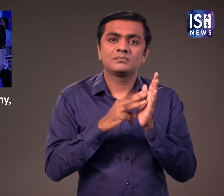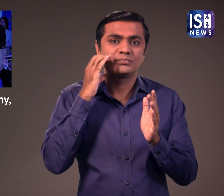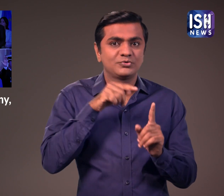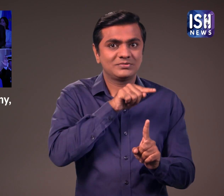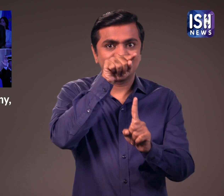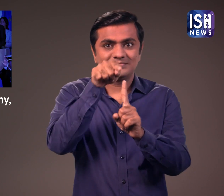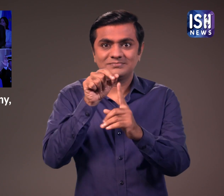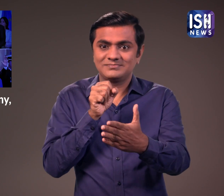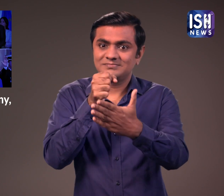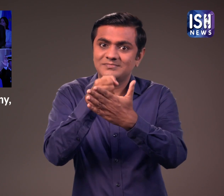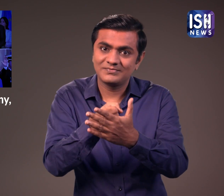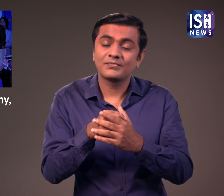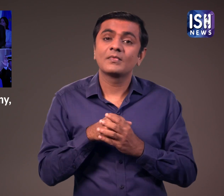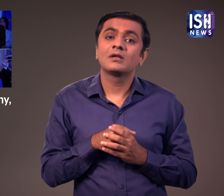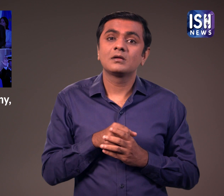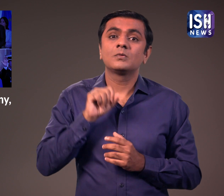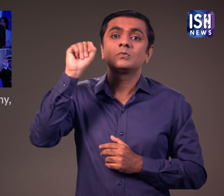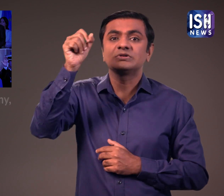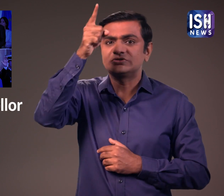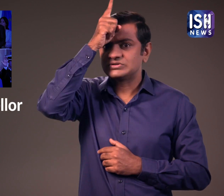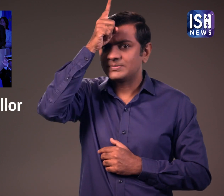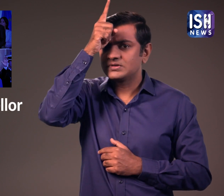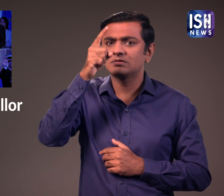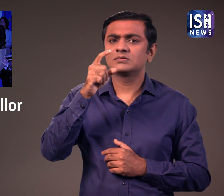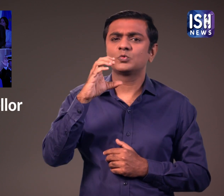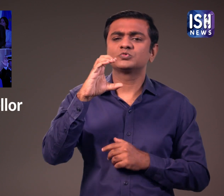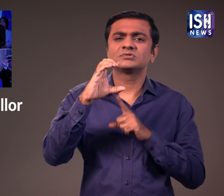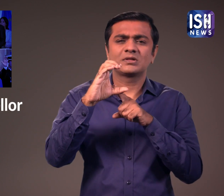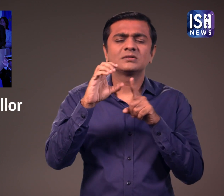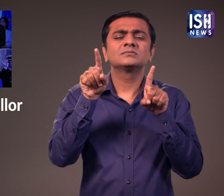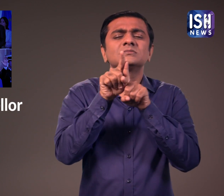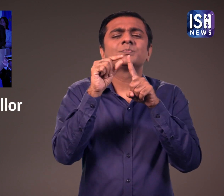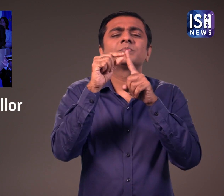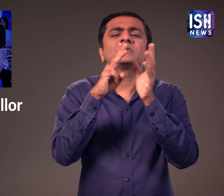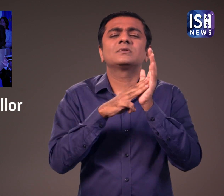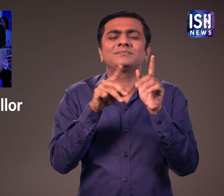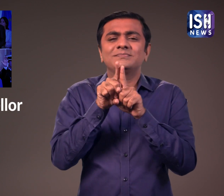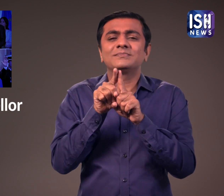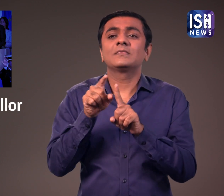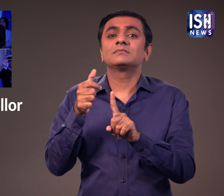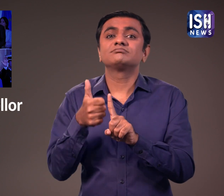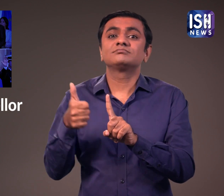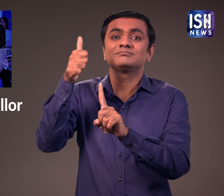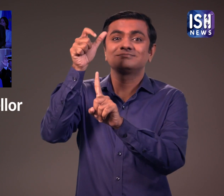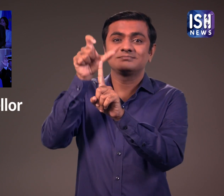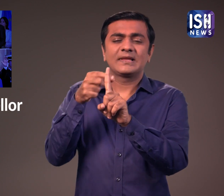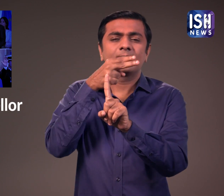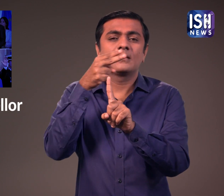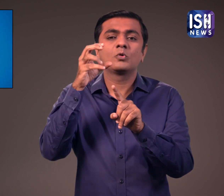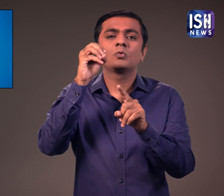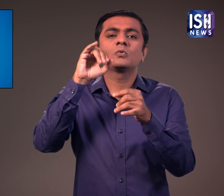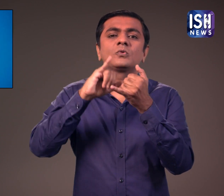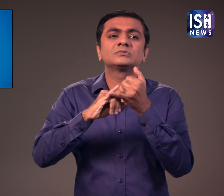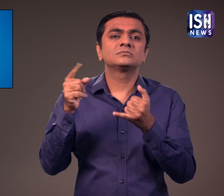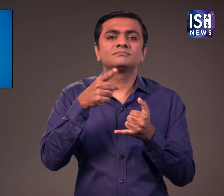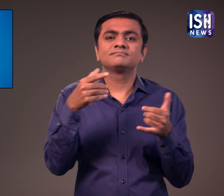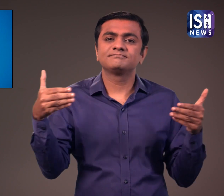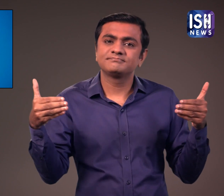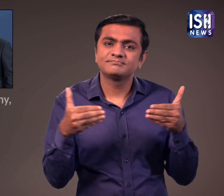जर्मन चैंसलर और स्कॉल्स जो भारत के प्रधानमंत्री की तरह है ने बर्लिन में उतरने पर प्रधानमंत्री मोदी का स्वागत